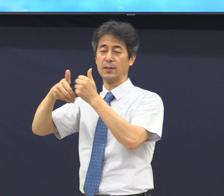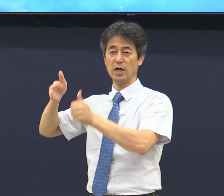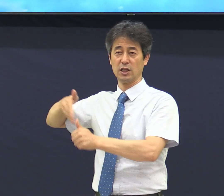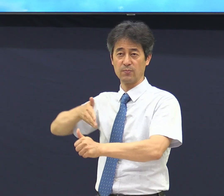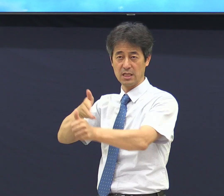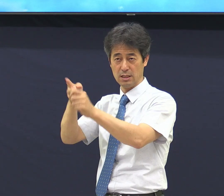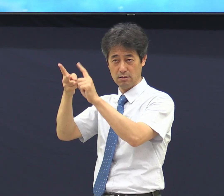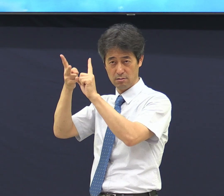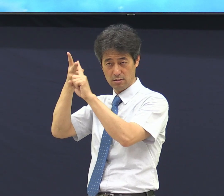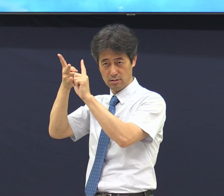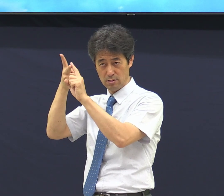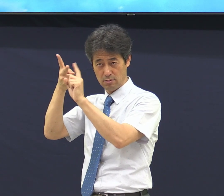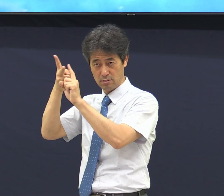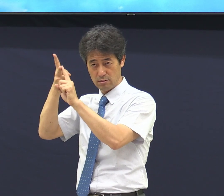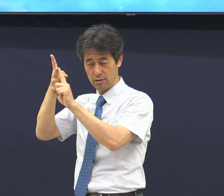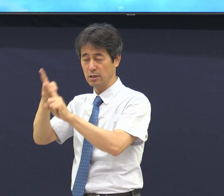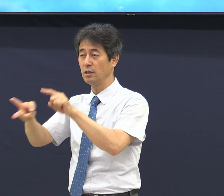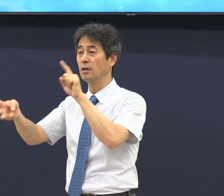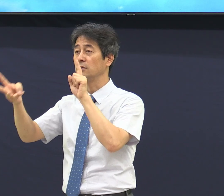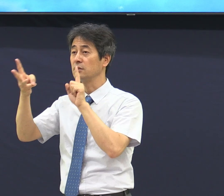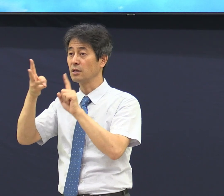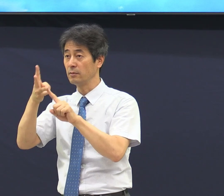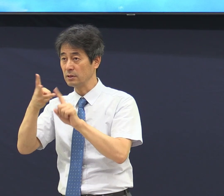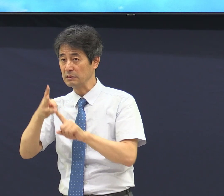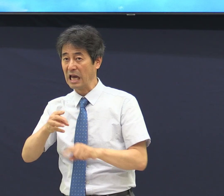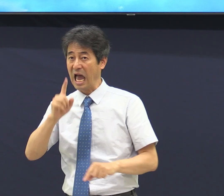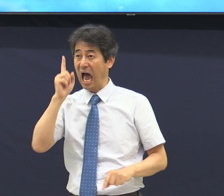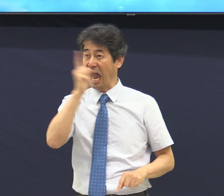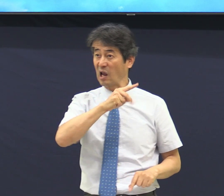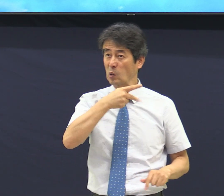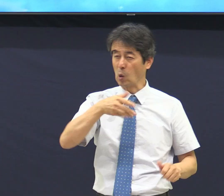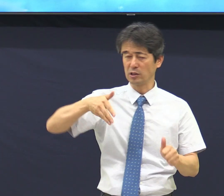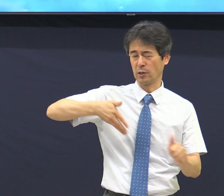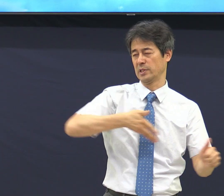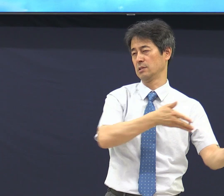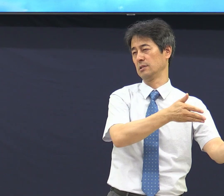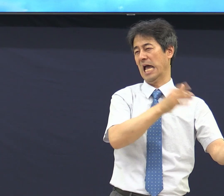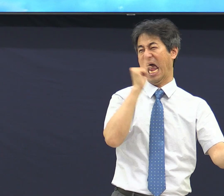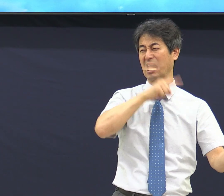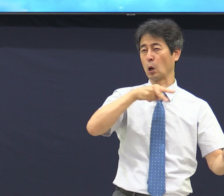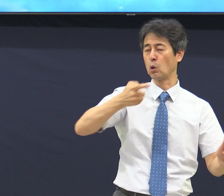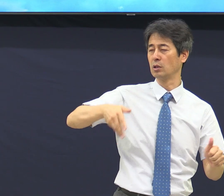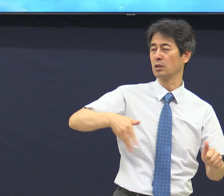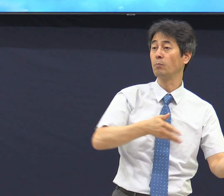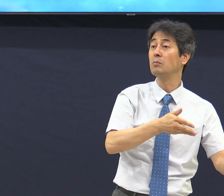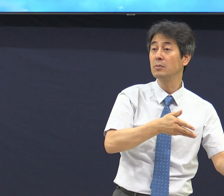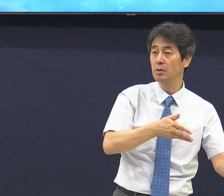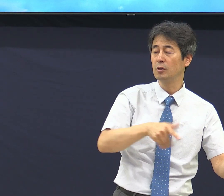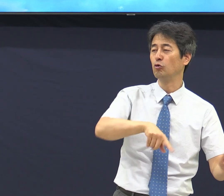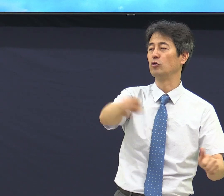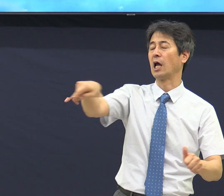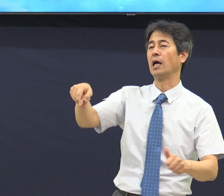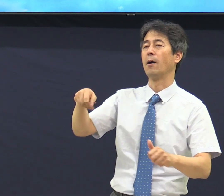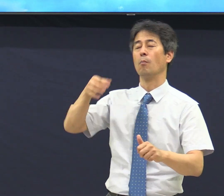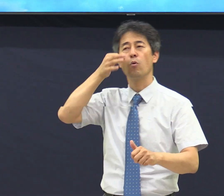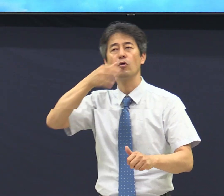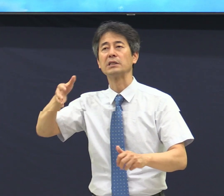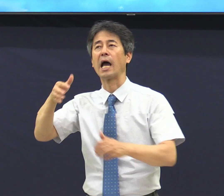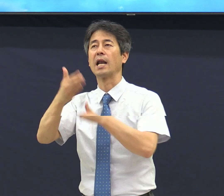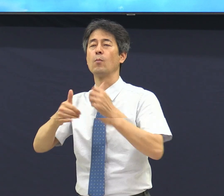그것은 하나님께서 우리를 구원하고자 하시는 섭리가 있었고, 또한 악함 가운데도 섭리하셨다라는 것이죠.